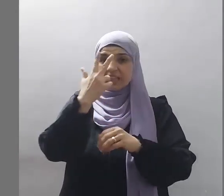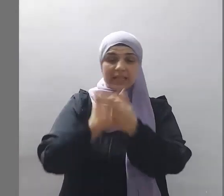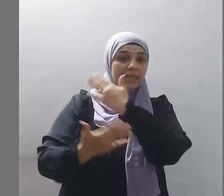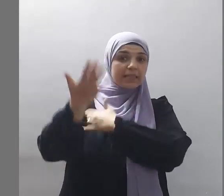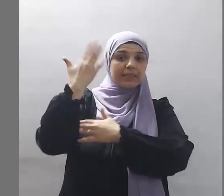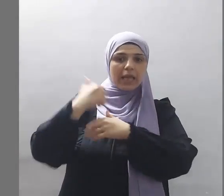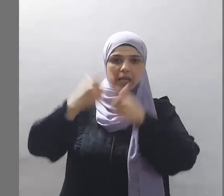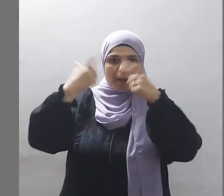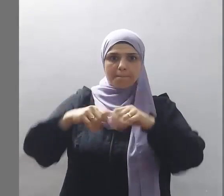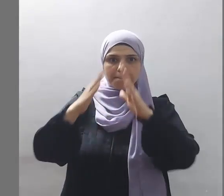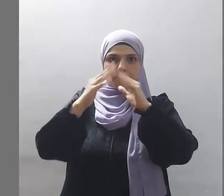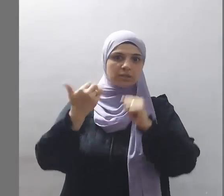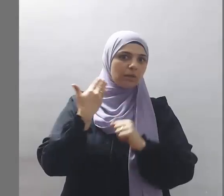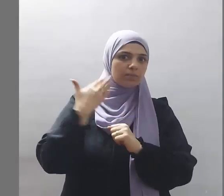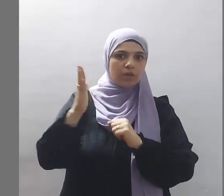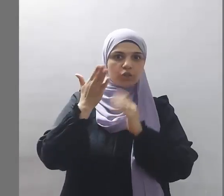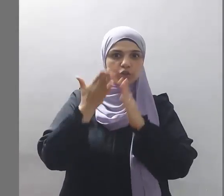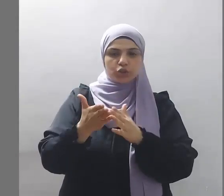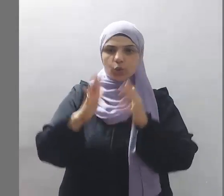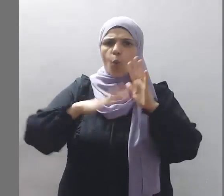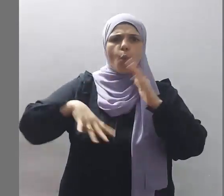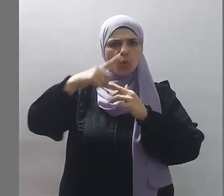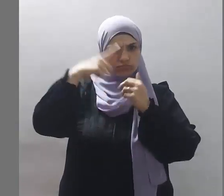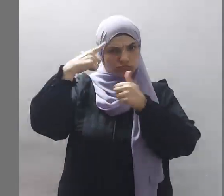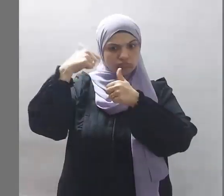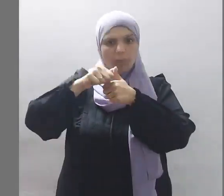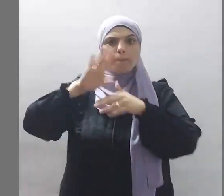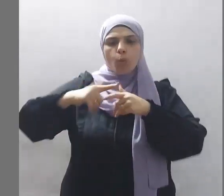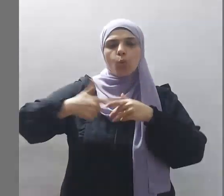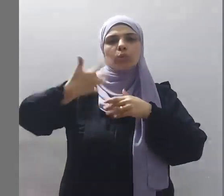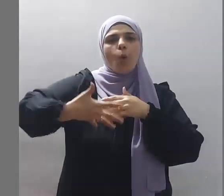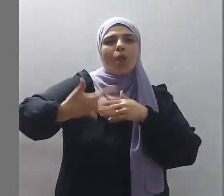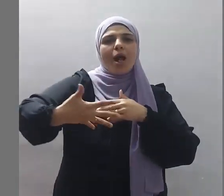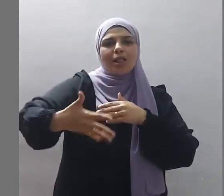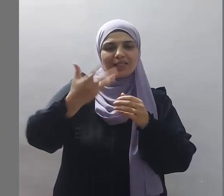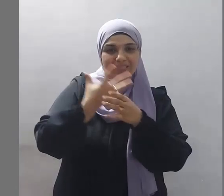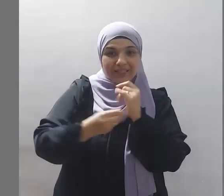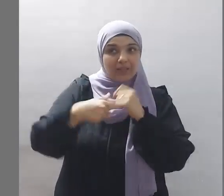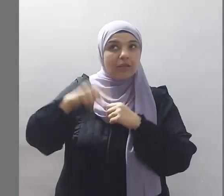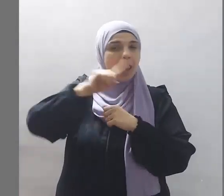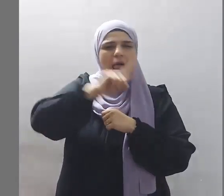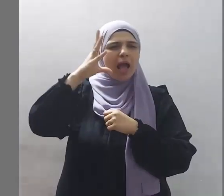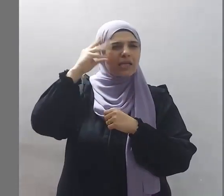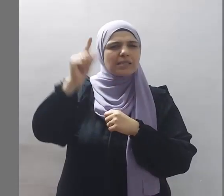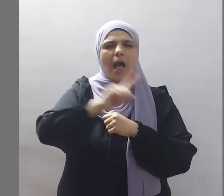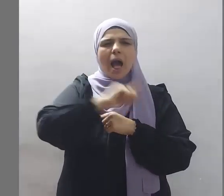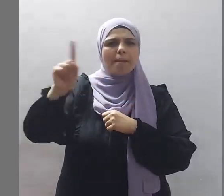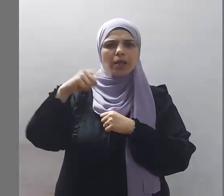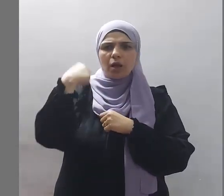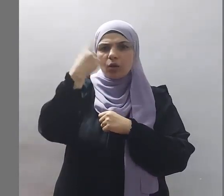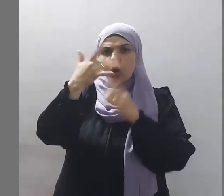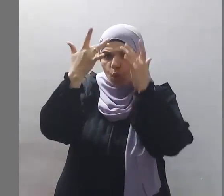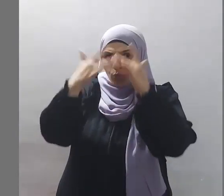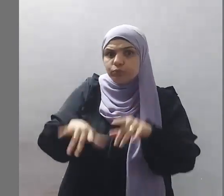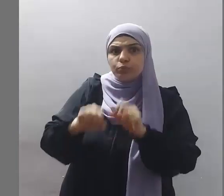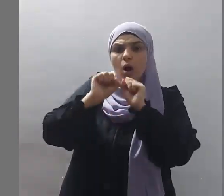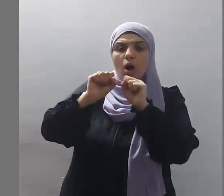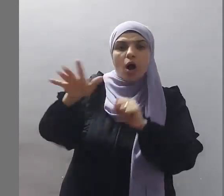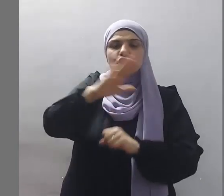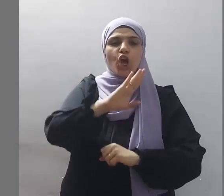المجيد حاضرة في كل جيل، فلا ينسى التاريخ تضحيات رجال قواتنا المسلحة